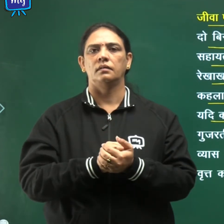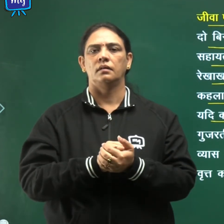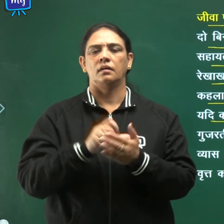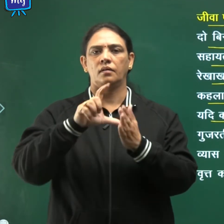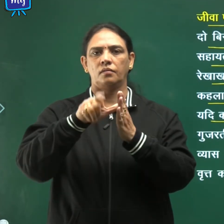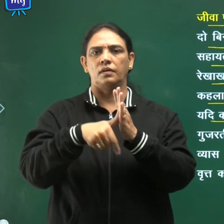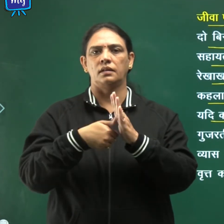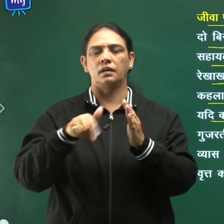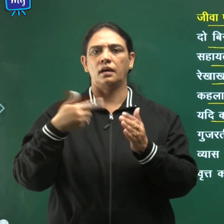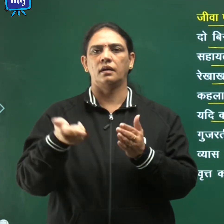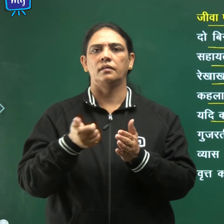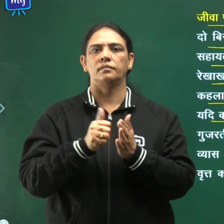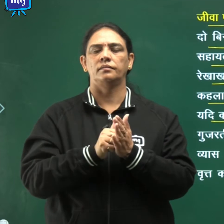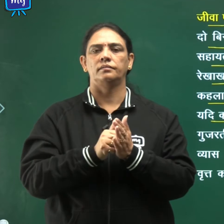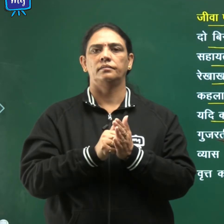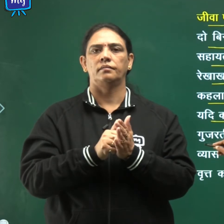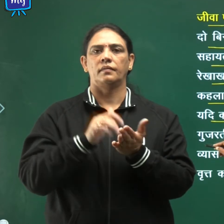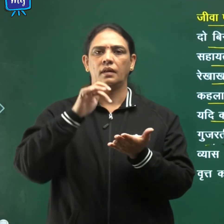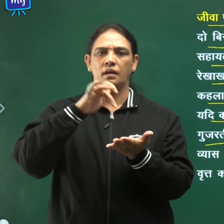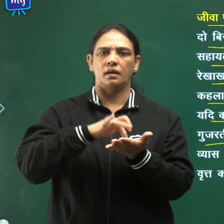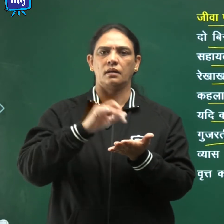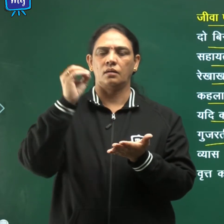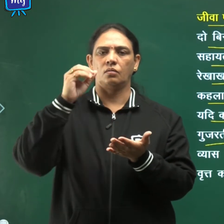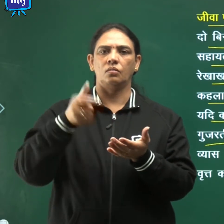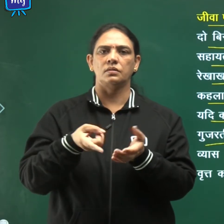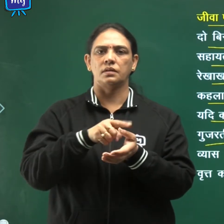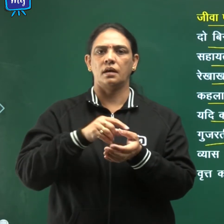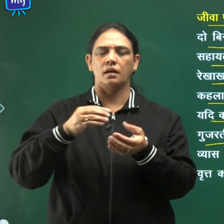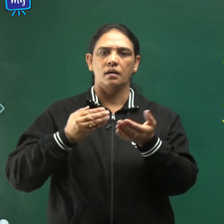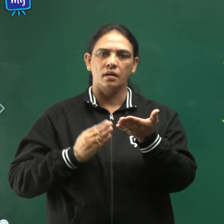व्रत के केंद्र से गुजरती है